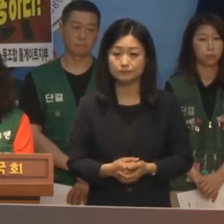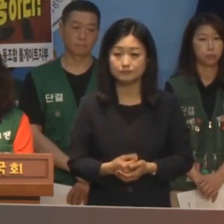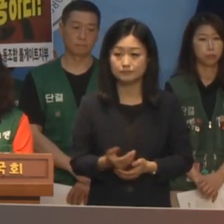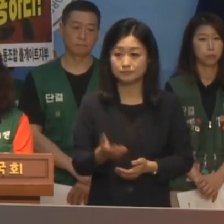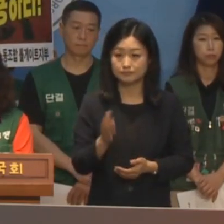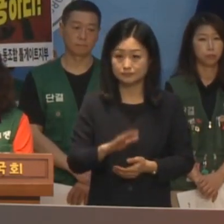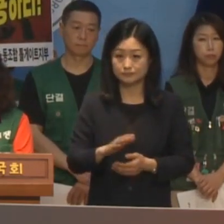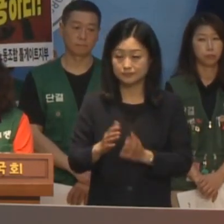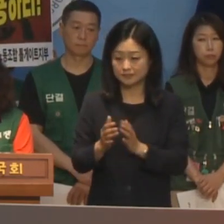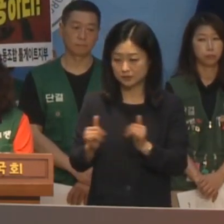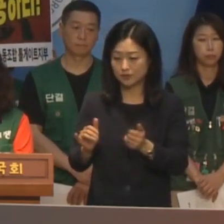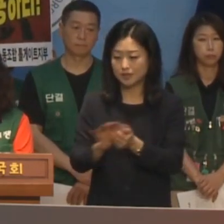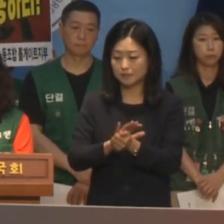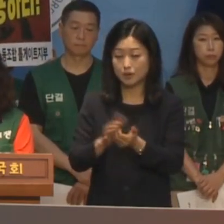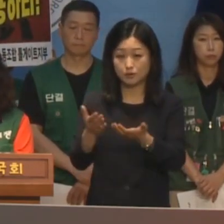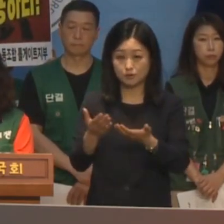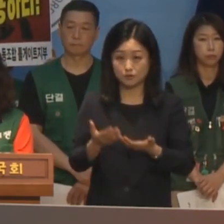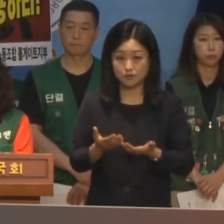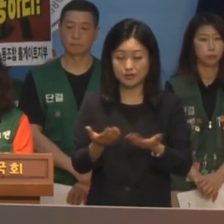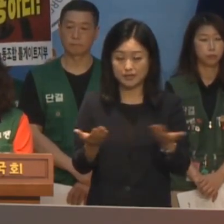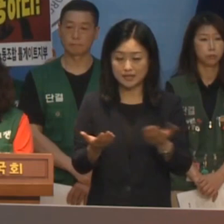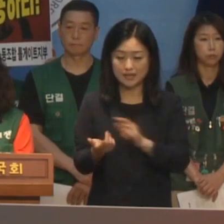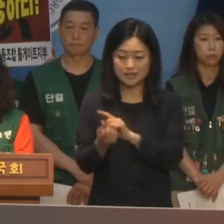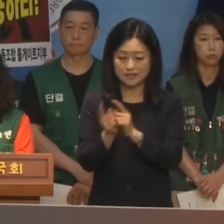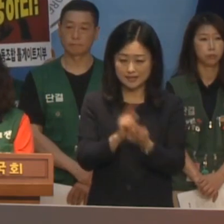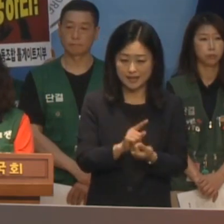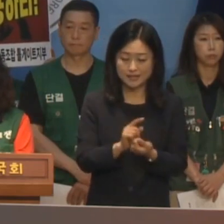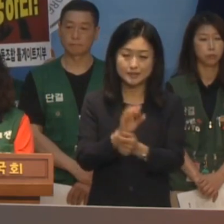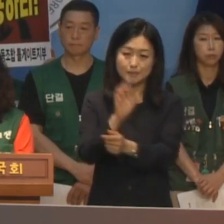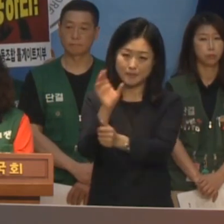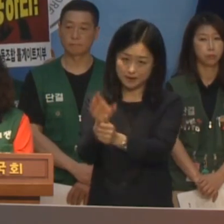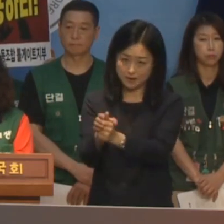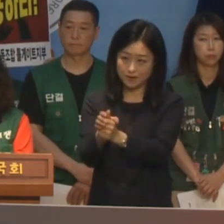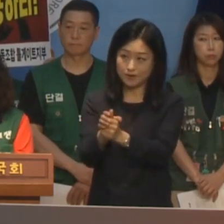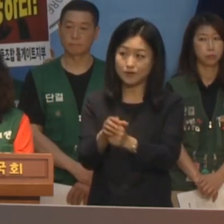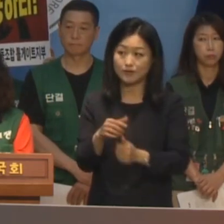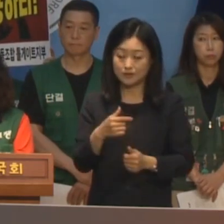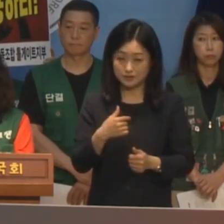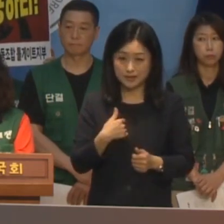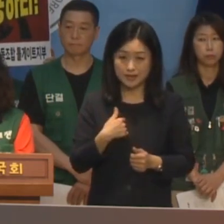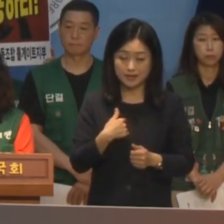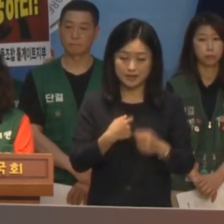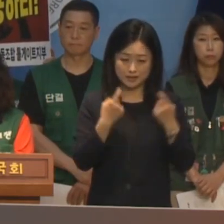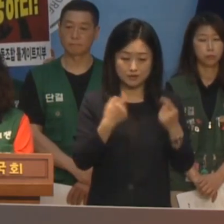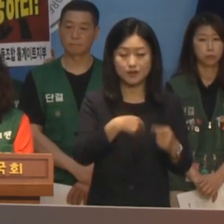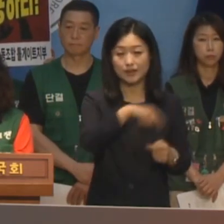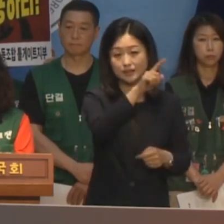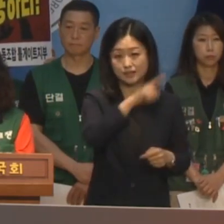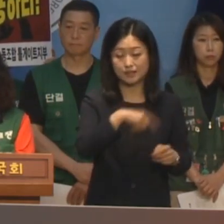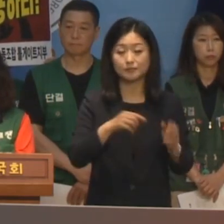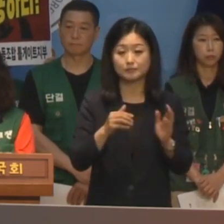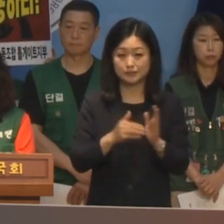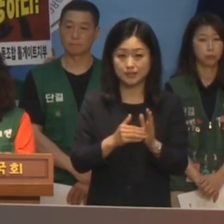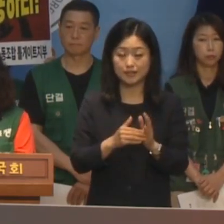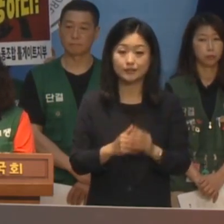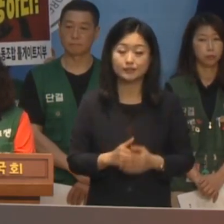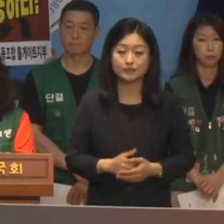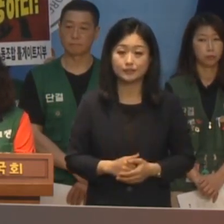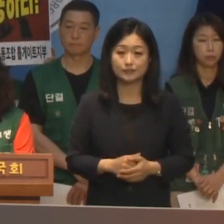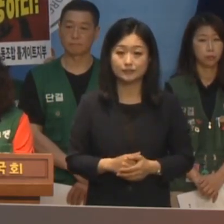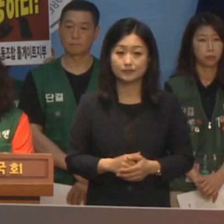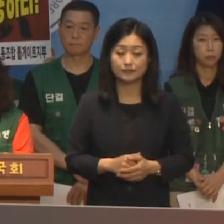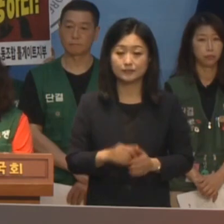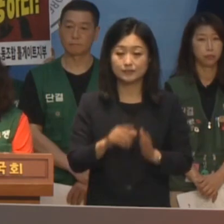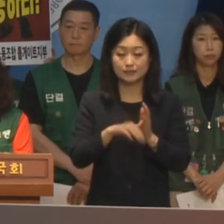동료들의 배려로 휴무대직이라는 것을 이용해서 어렵게 바꿔서 다녀올 수 있었습니다.